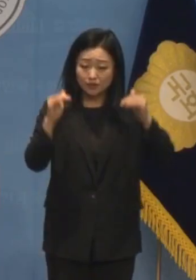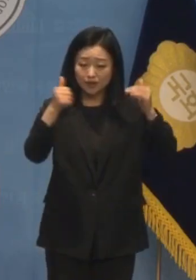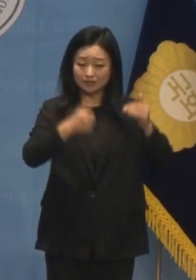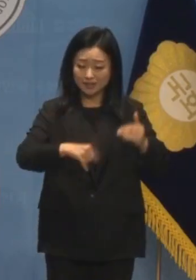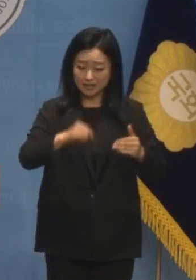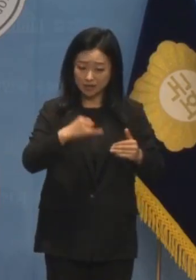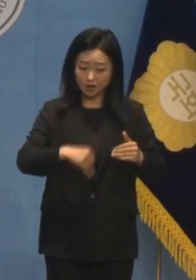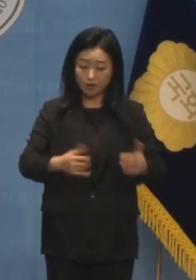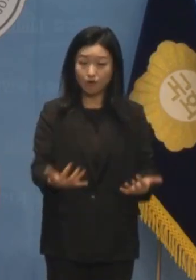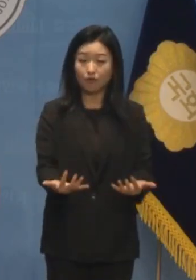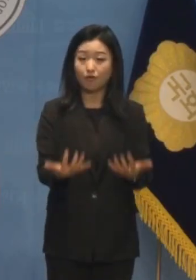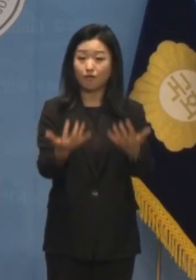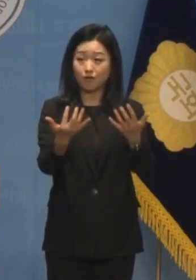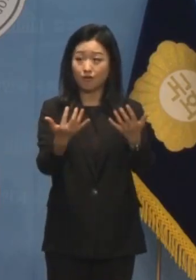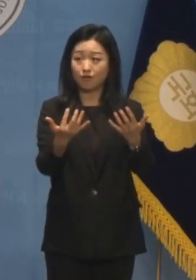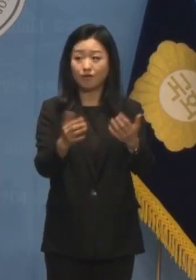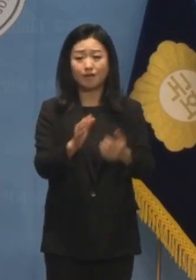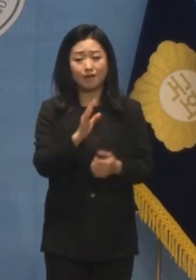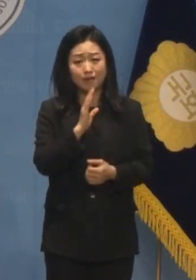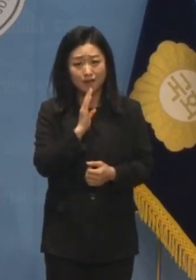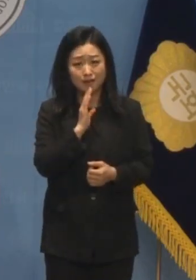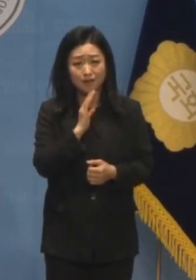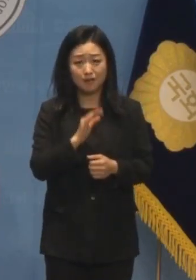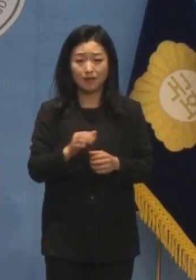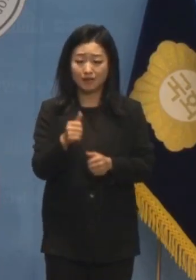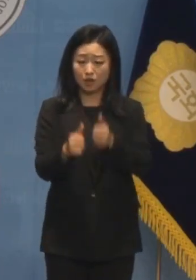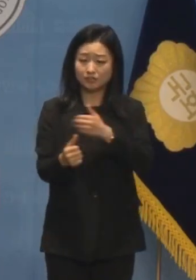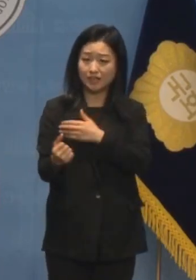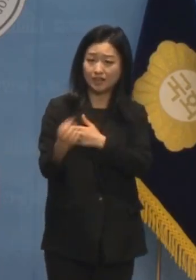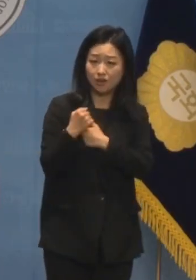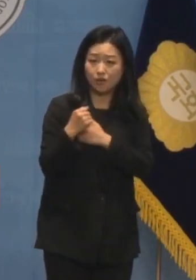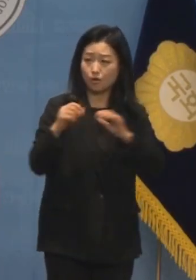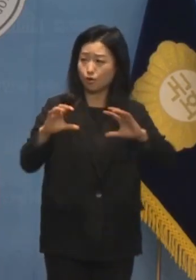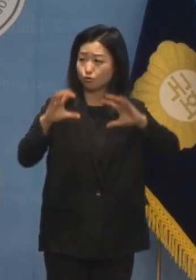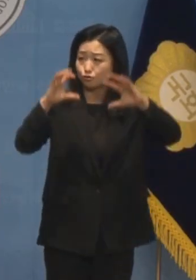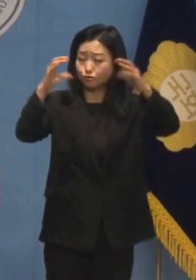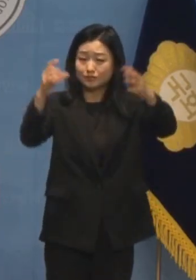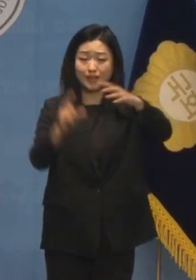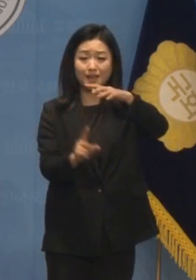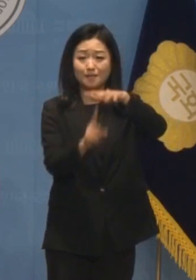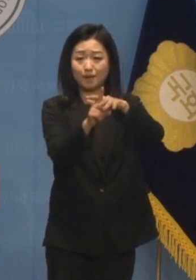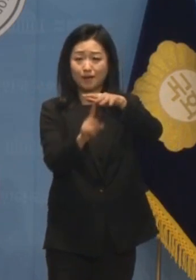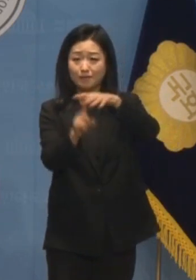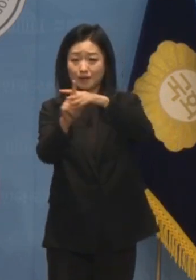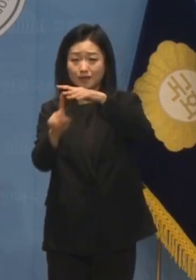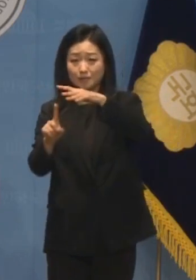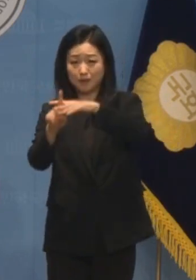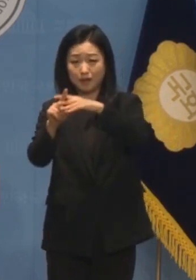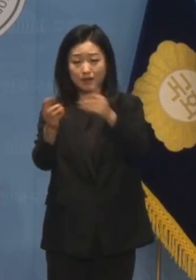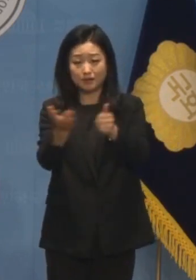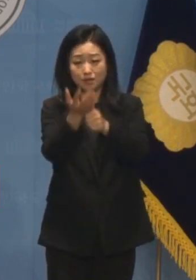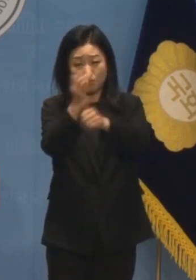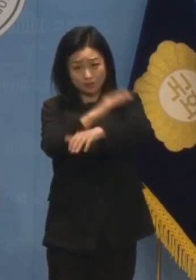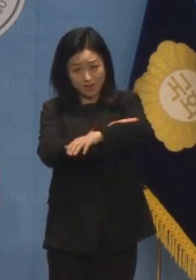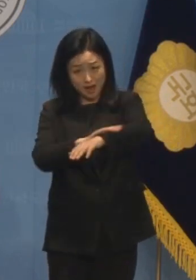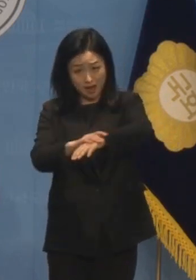아이들이 과연 경쟁력 있는 글로벌 인재로 육성되었는지,